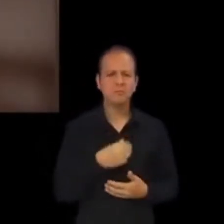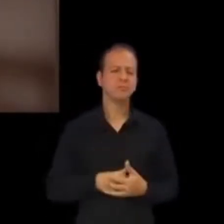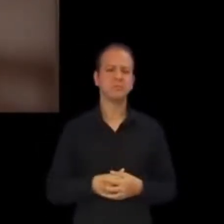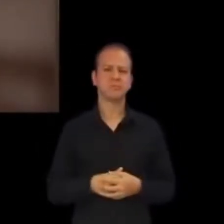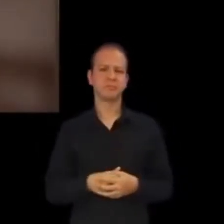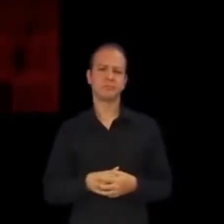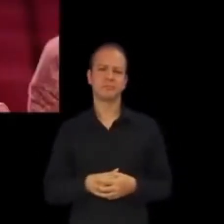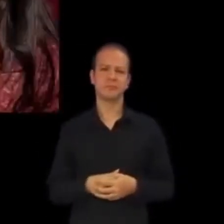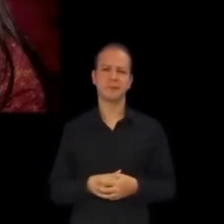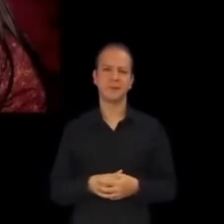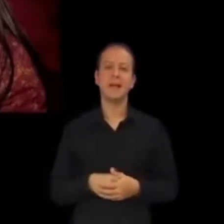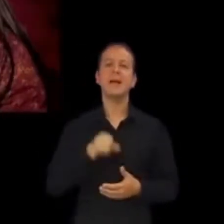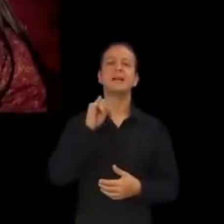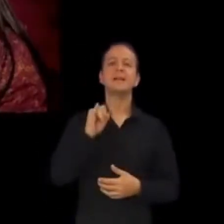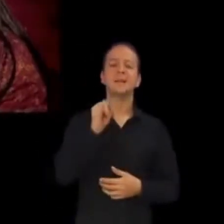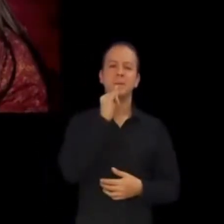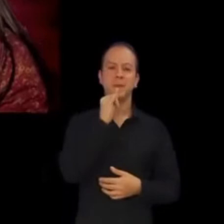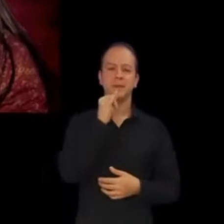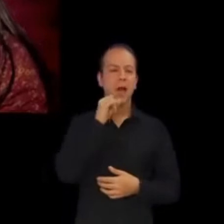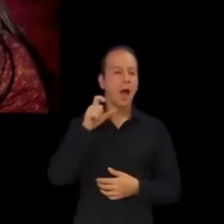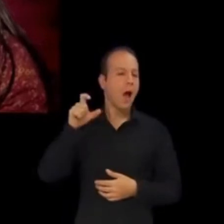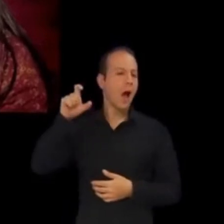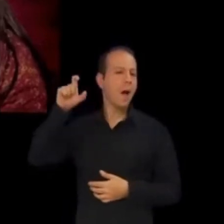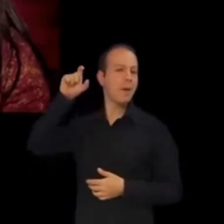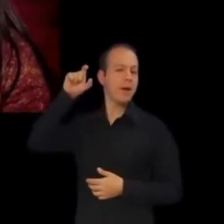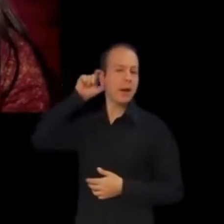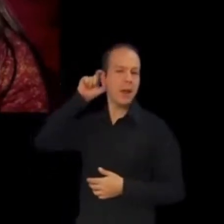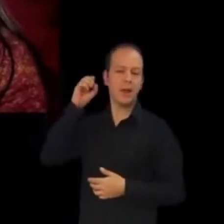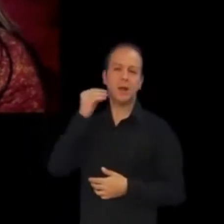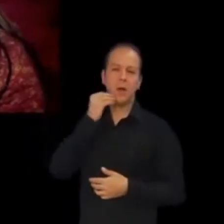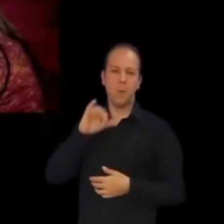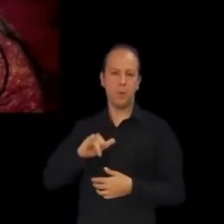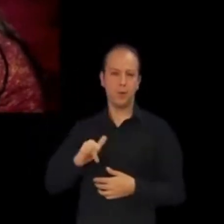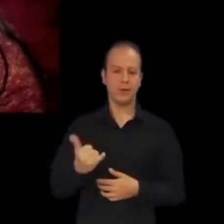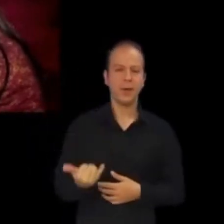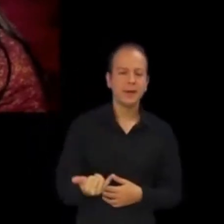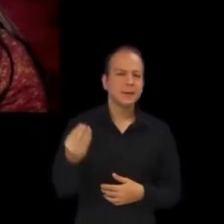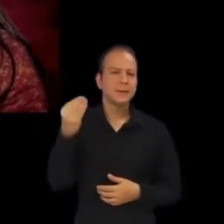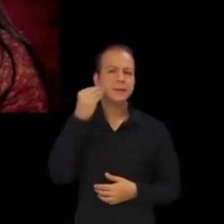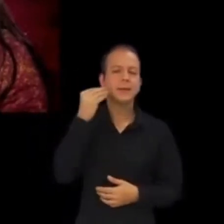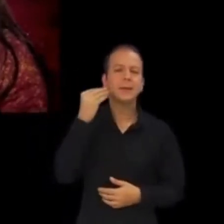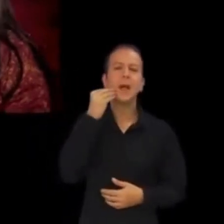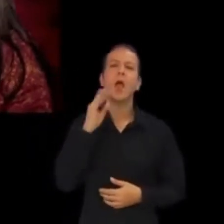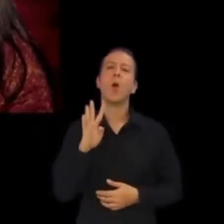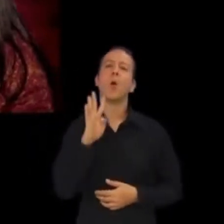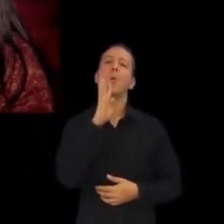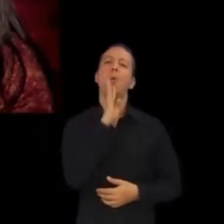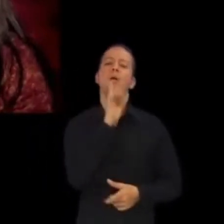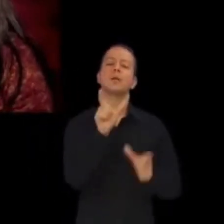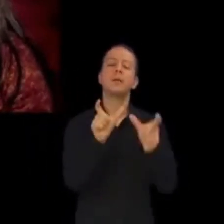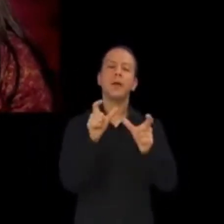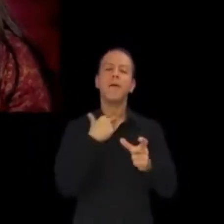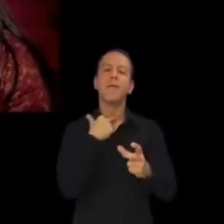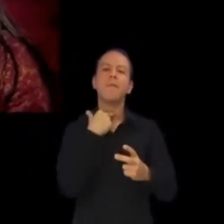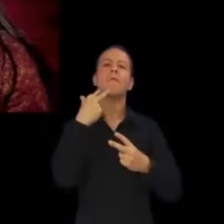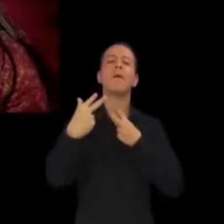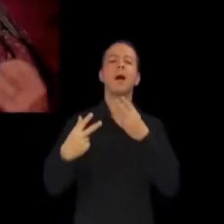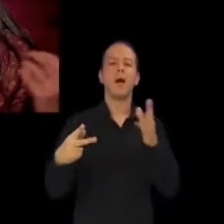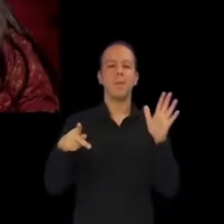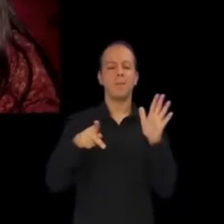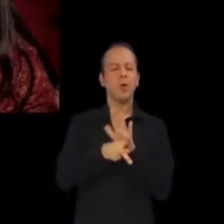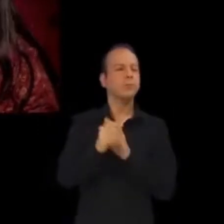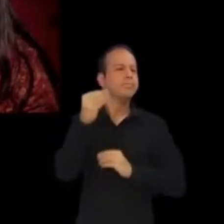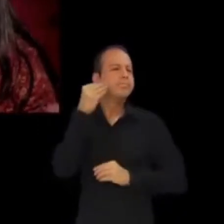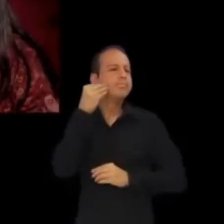É mudo. Morgana. Como eu mudo aparelho, então eu tive a oportunidade de tentar reconhecer algumas